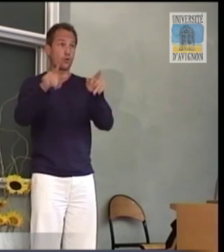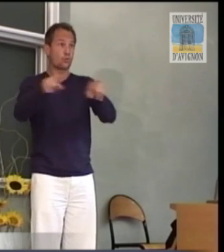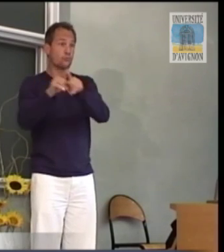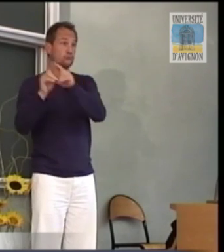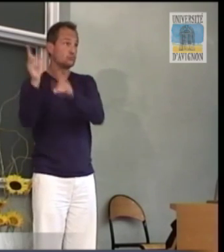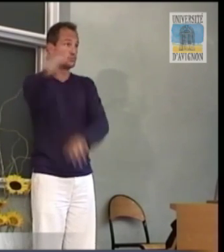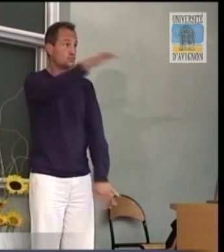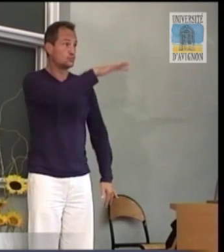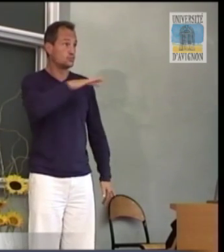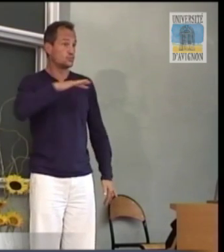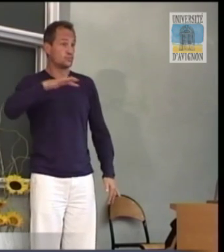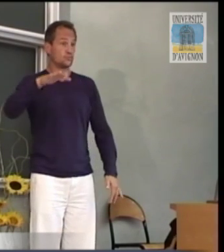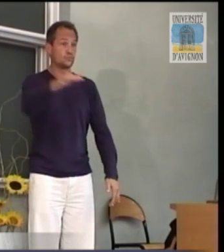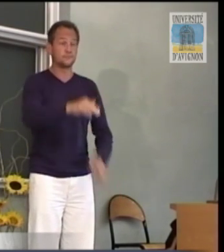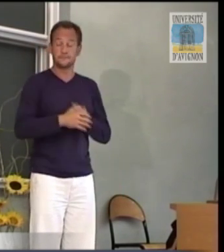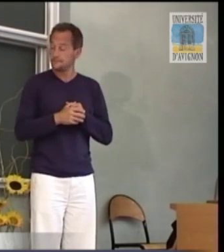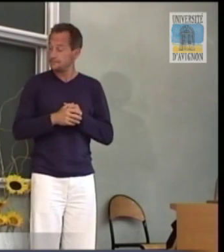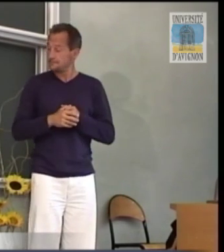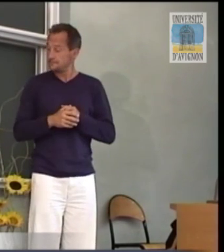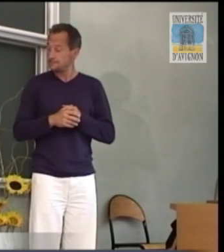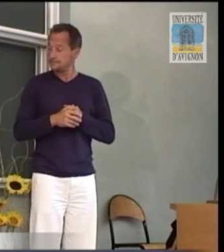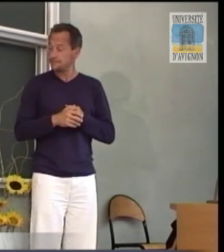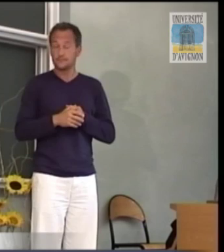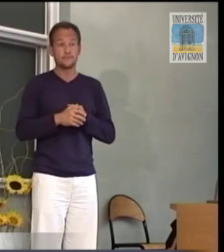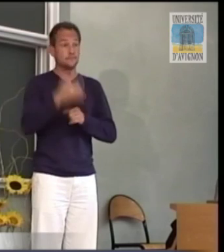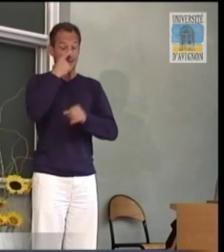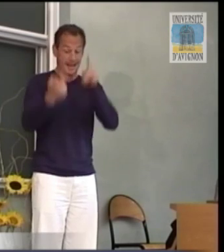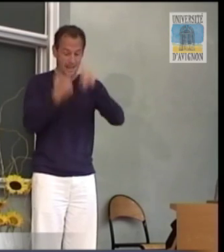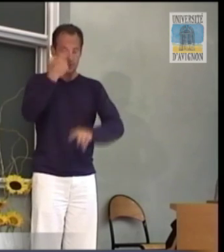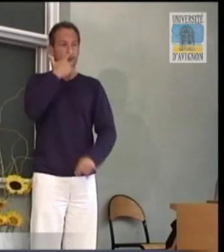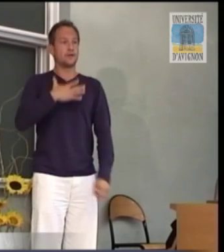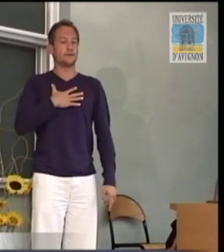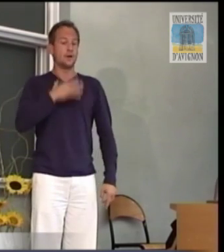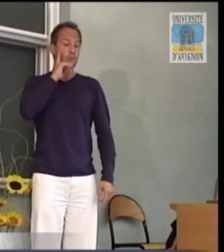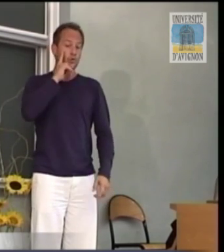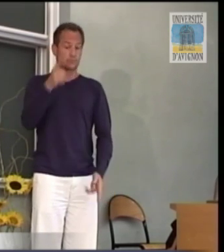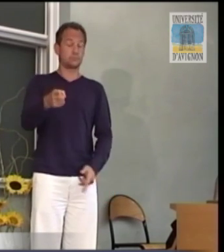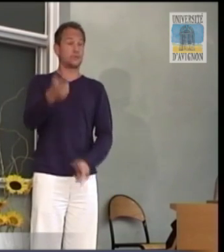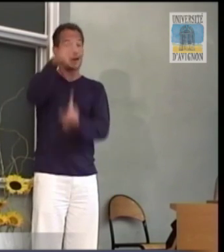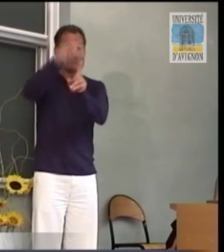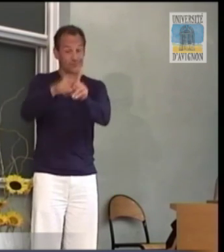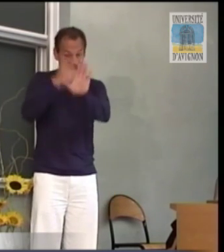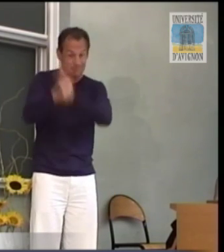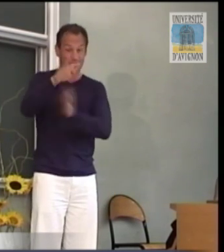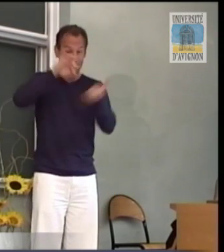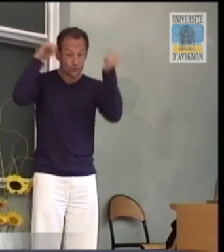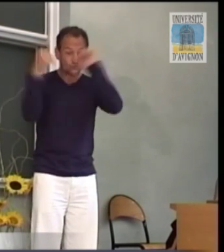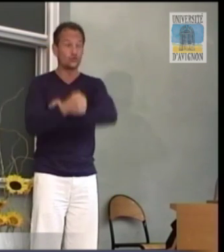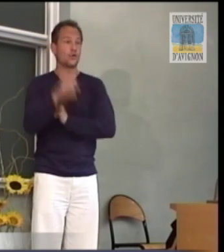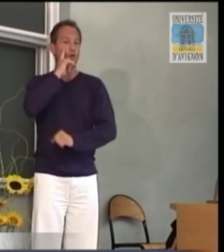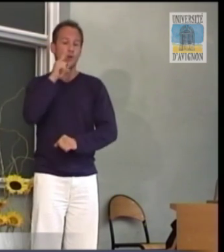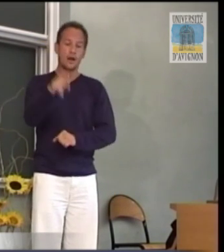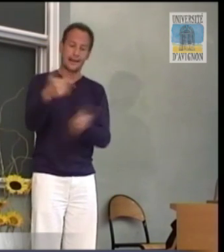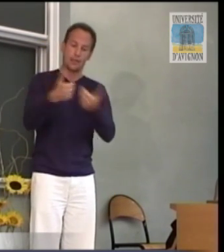ça, c'est important. Il faut impérativement que les personnes changent, parce qu'elles nous demandent de changer notre